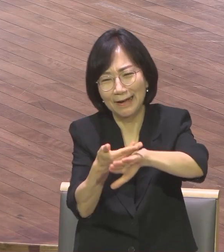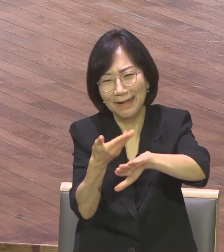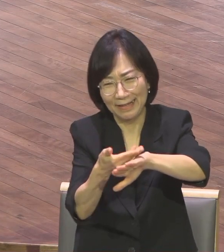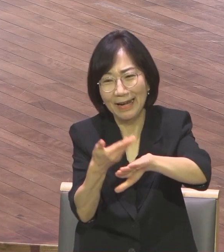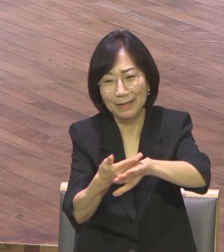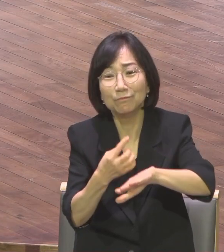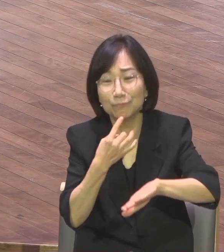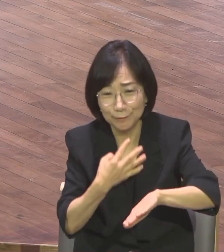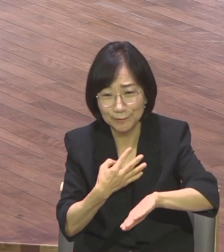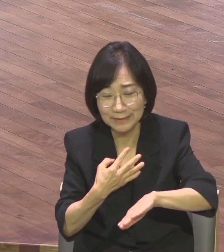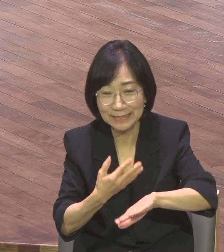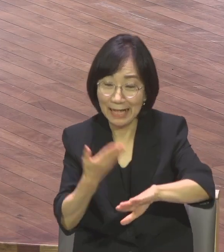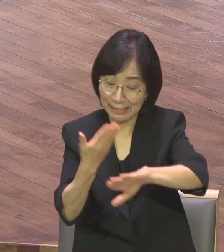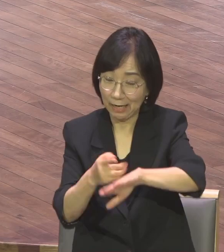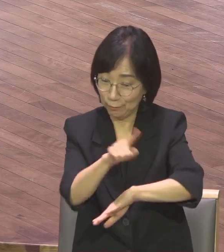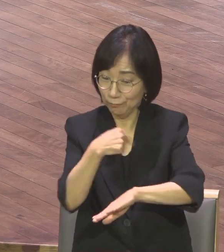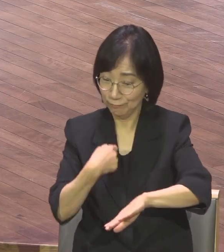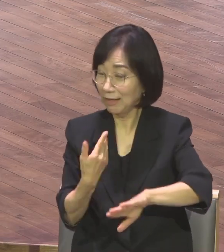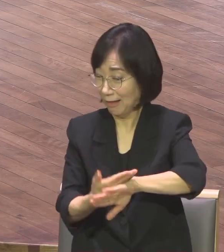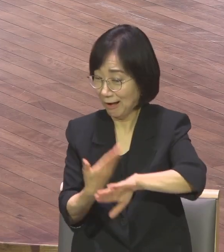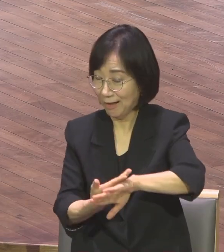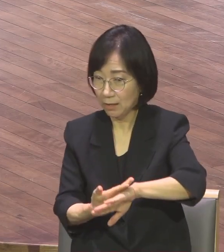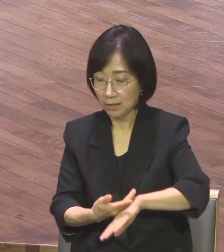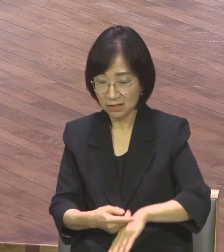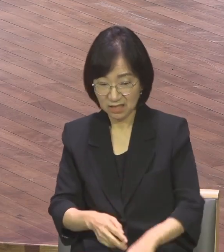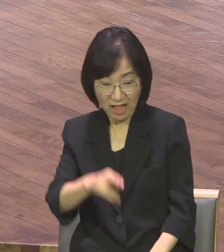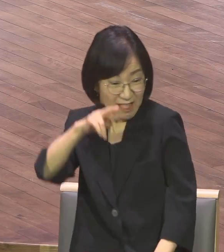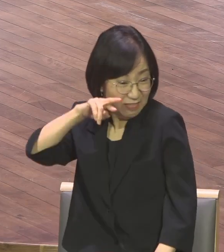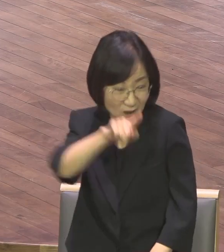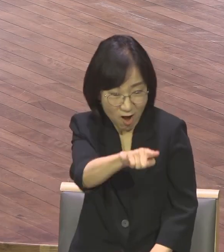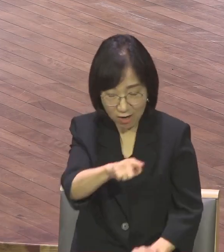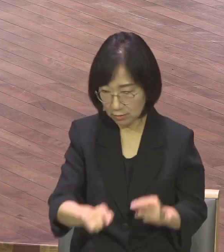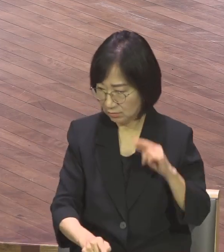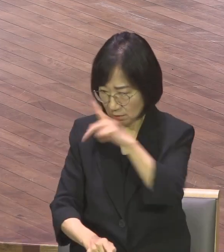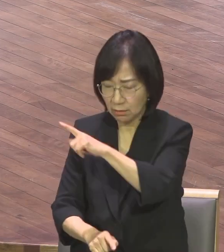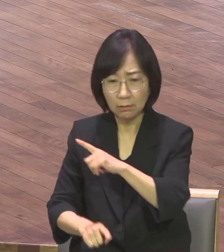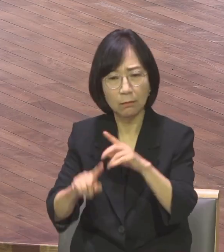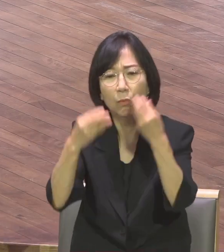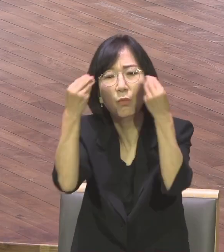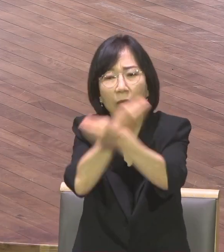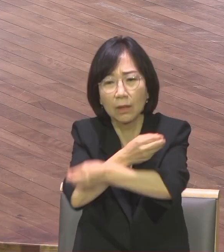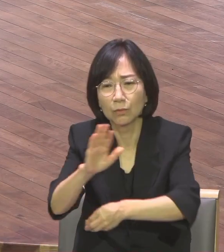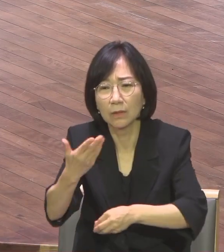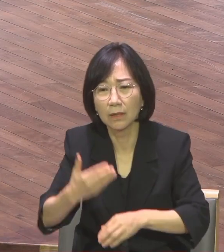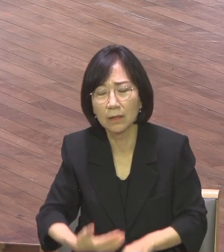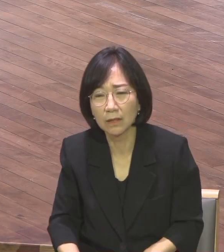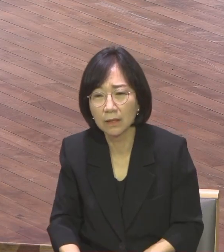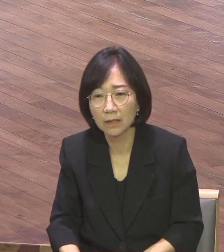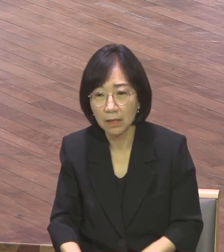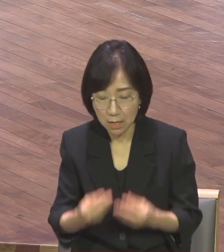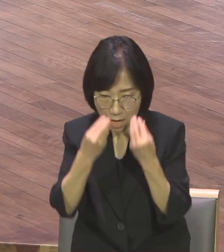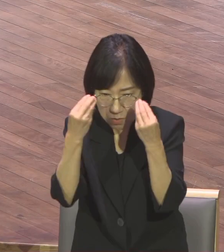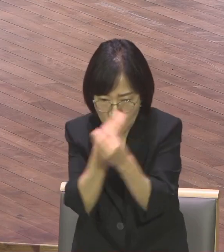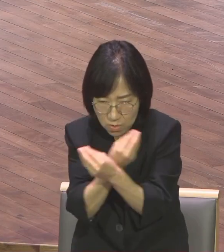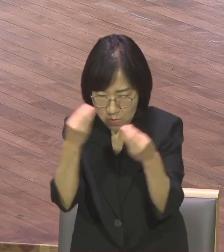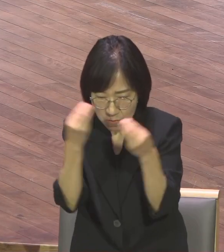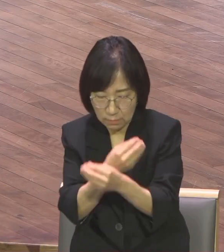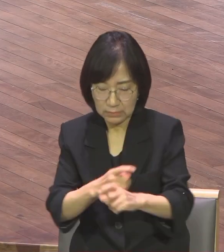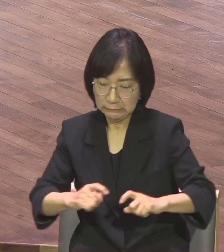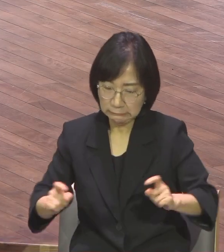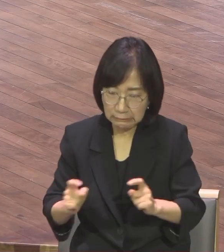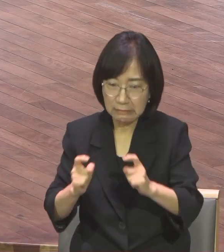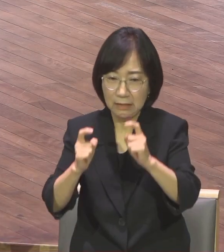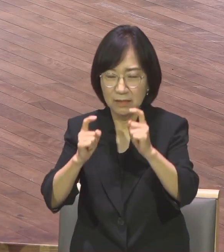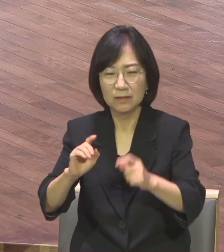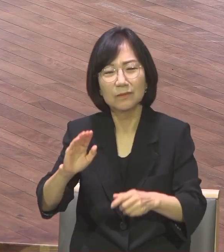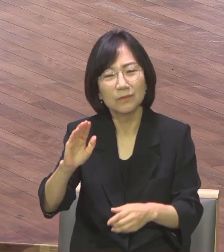없는 거요. 덜 다른 건데 자꾸 틀린다고. 그러면 어떻게 돼요? 계속 오해가 그렇게